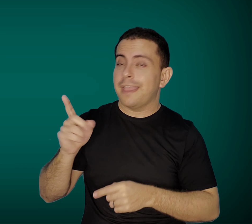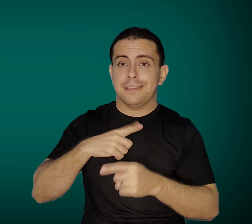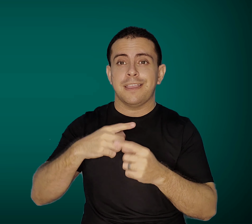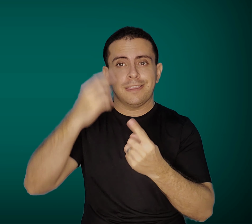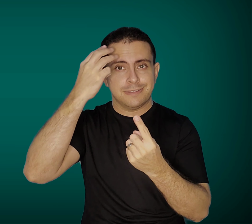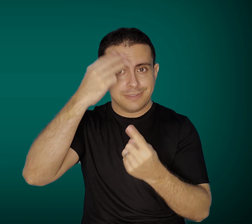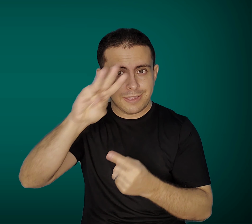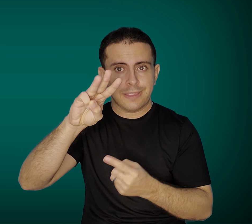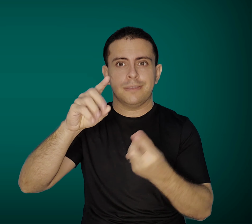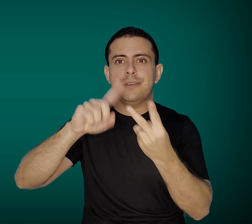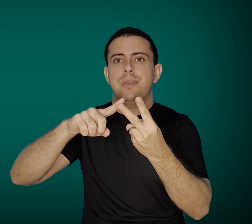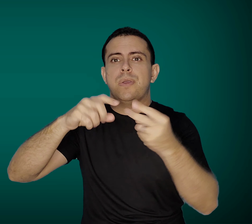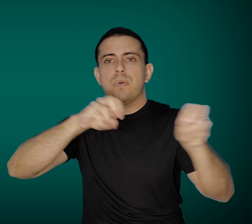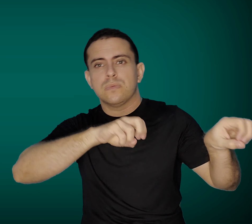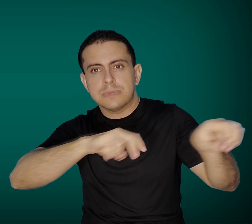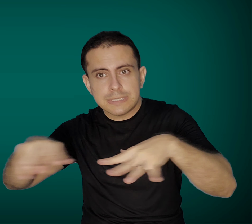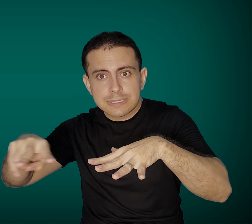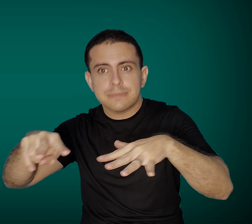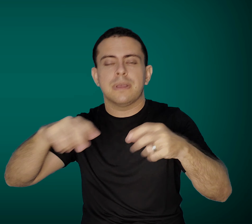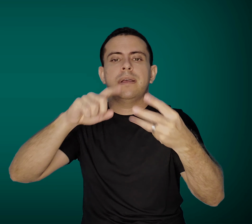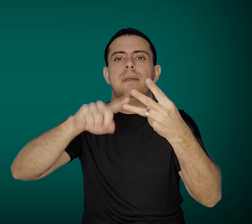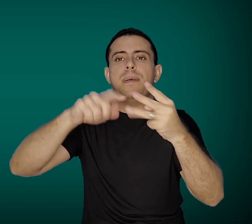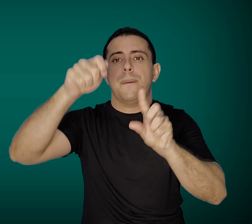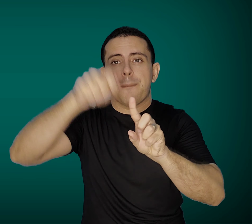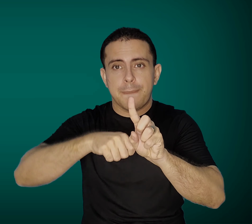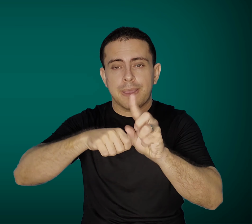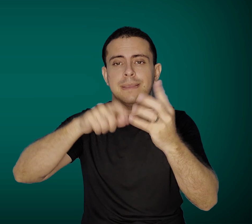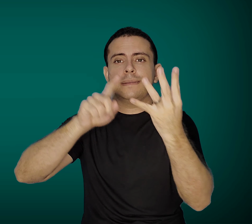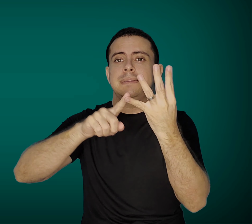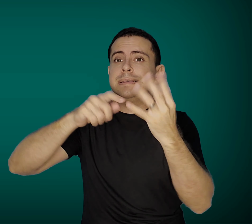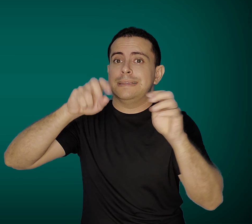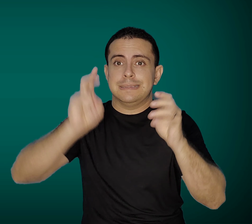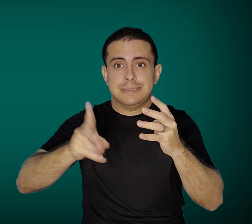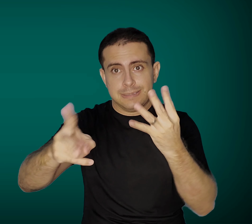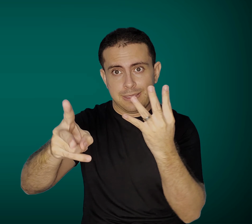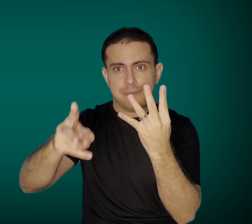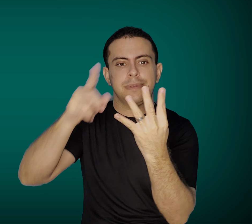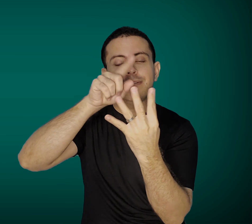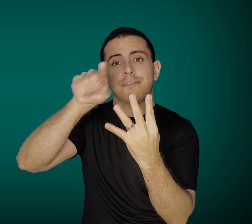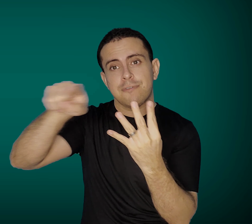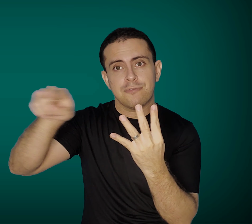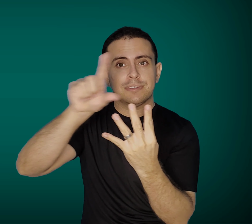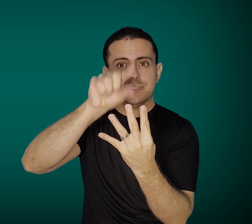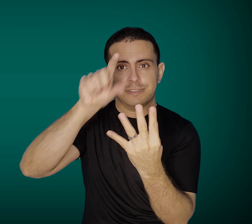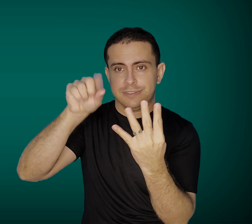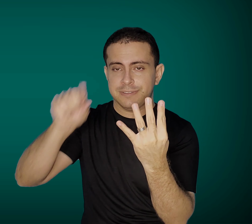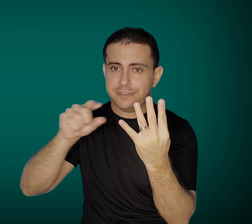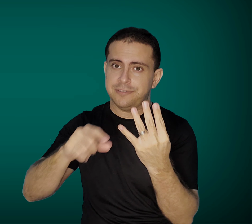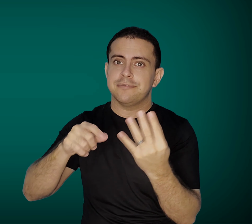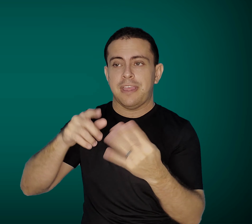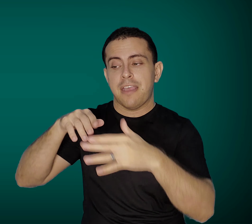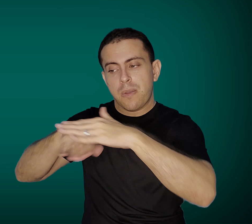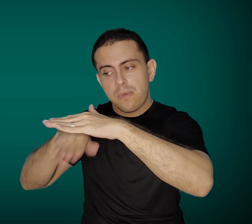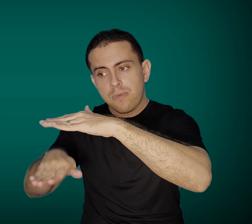opções, dias, uma semana, um mês e sempre Esse é o período que o arquivo vai ficar no seu aparelho E